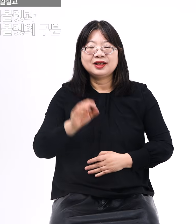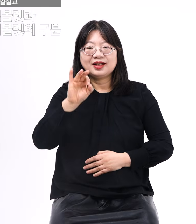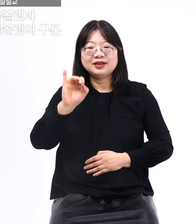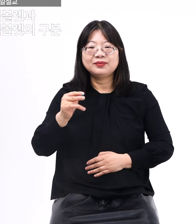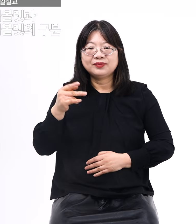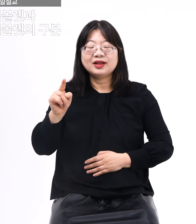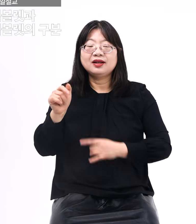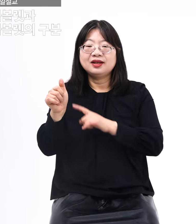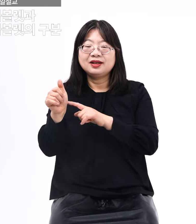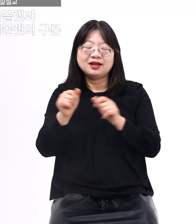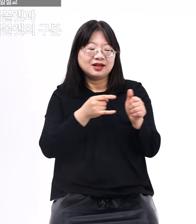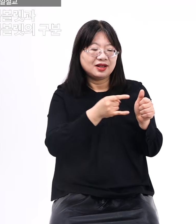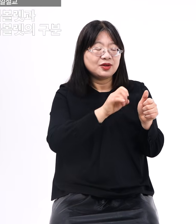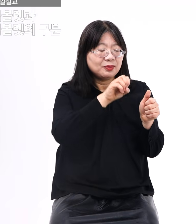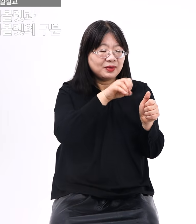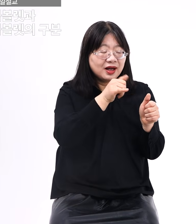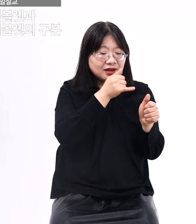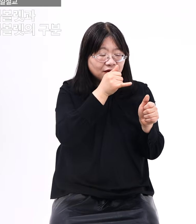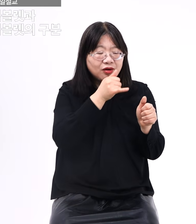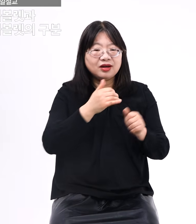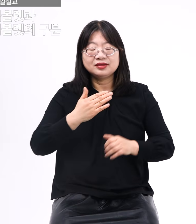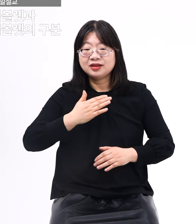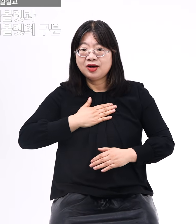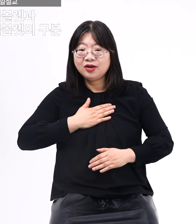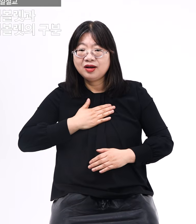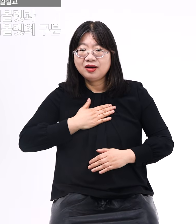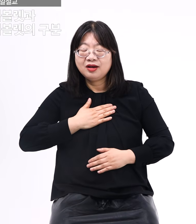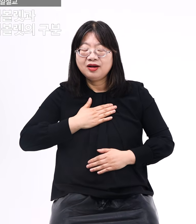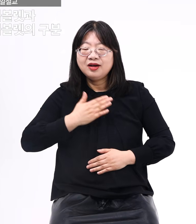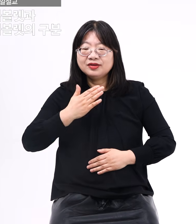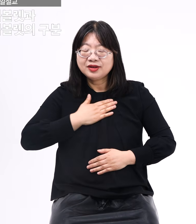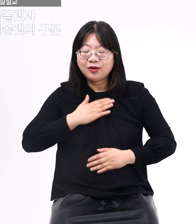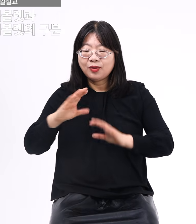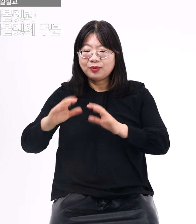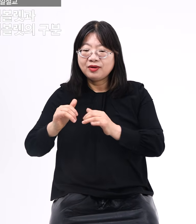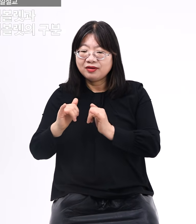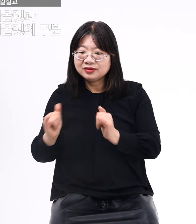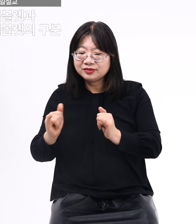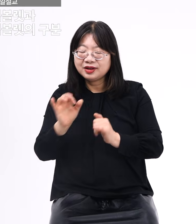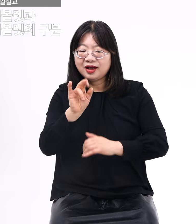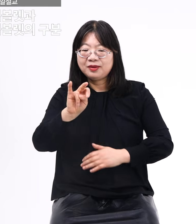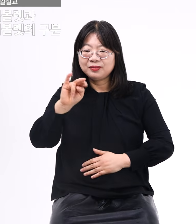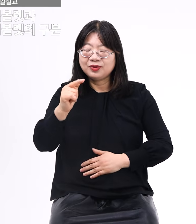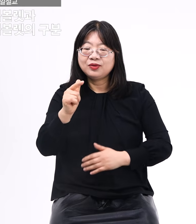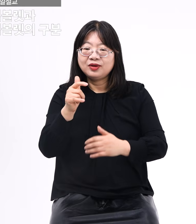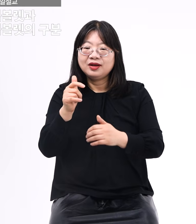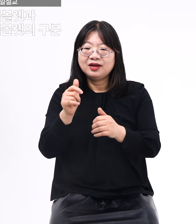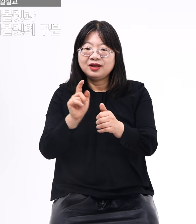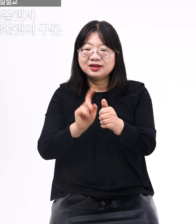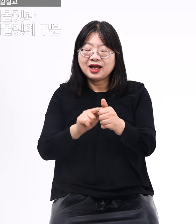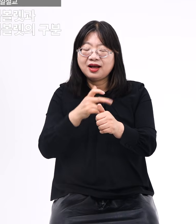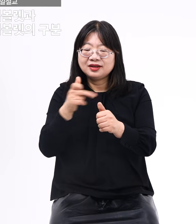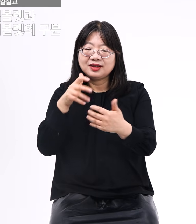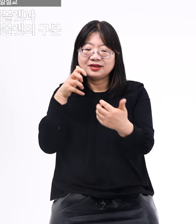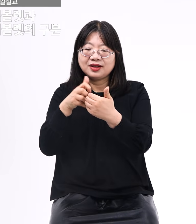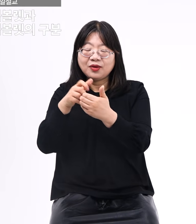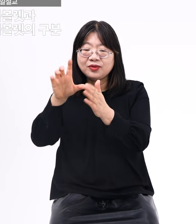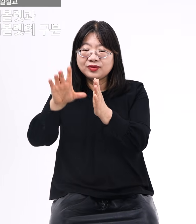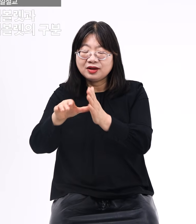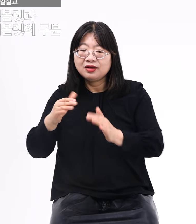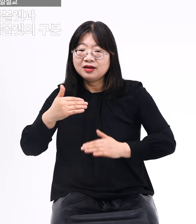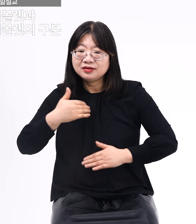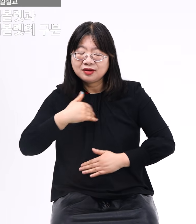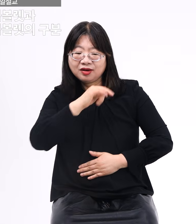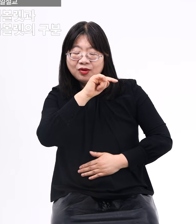입다가 그들에게 이르되 나와 내 백성이 암몬 자손과 크게 싸울 때